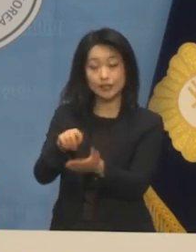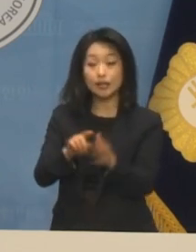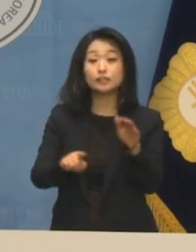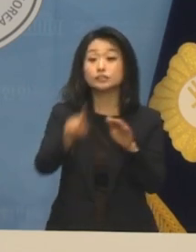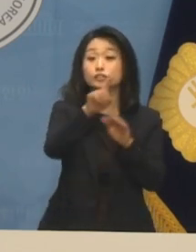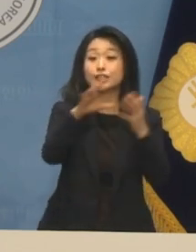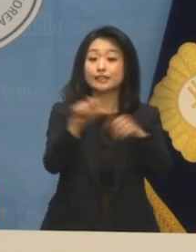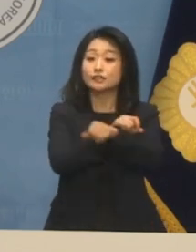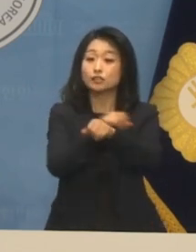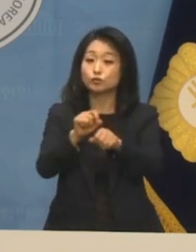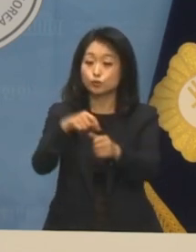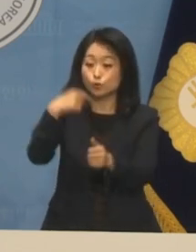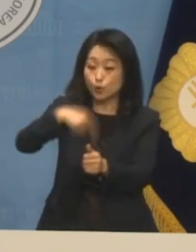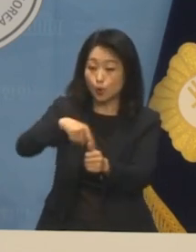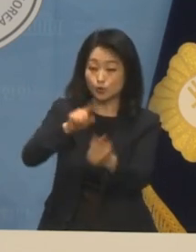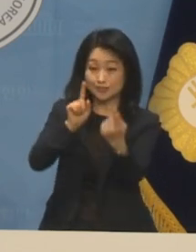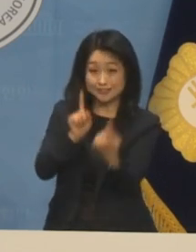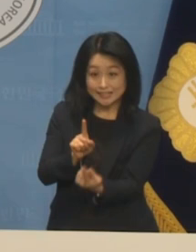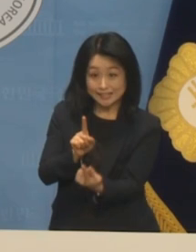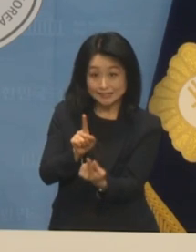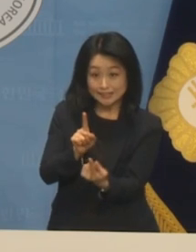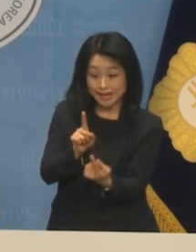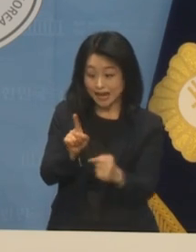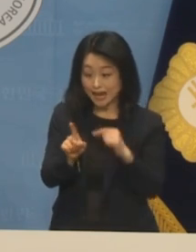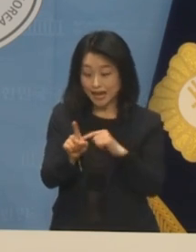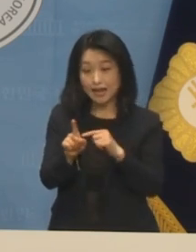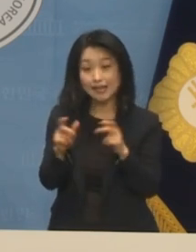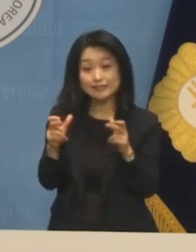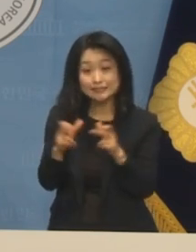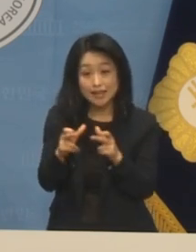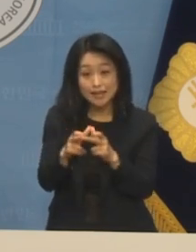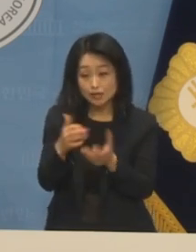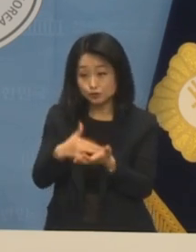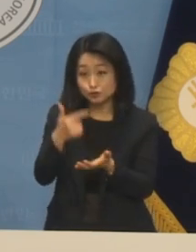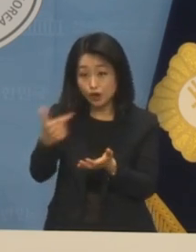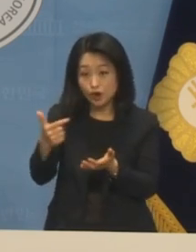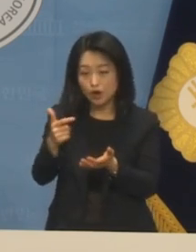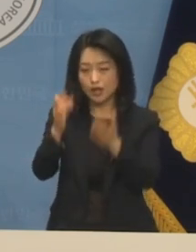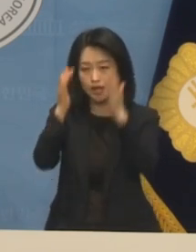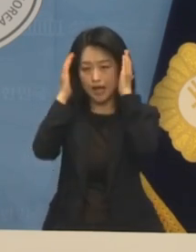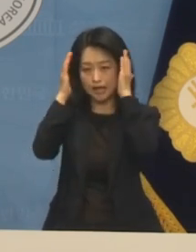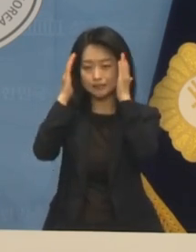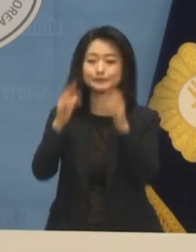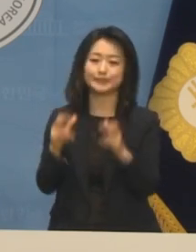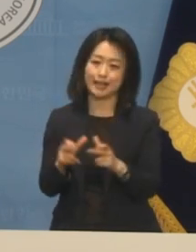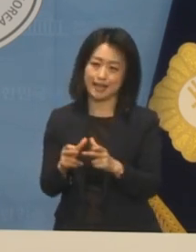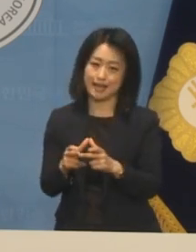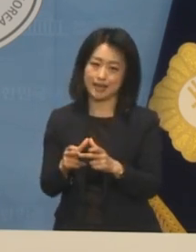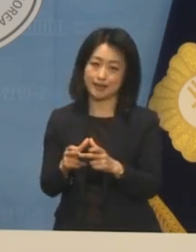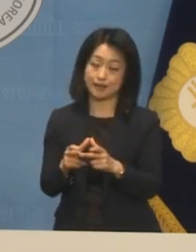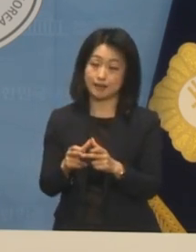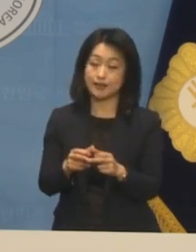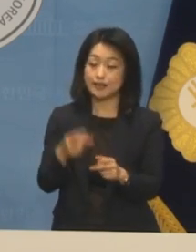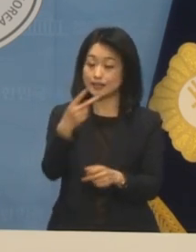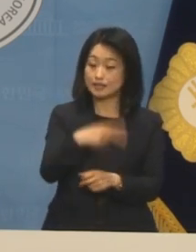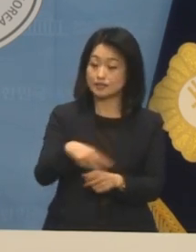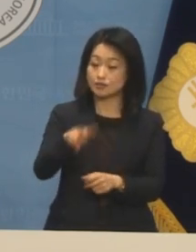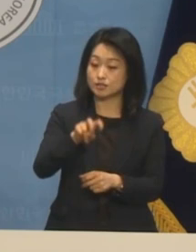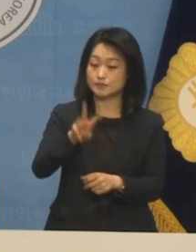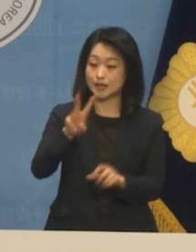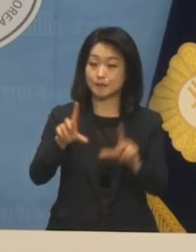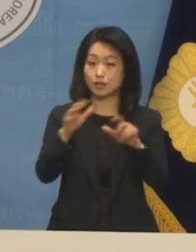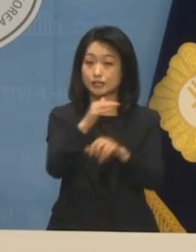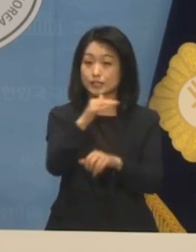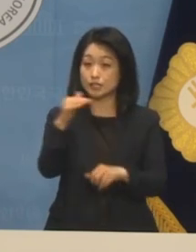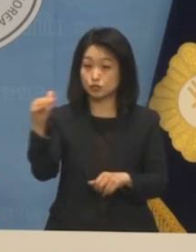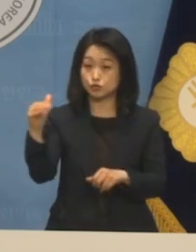선진국의 특수교육 대상자 중 가장 높은 비율의 장애는 학습장애입니다. 우리나라는 2023년